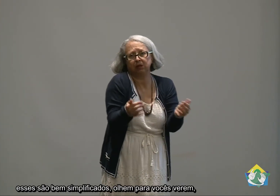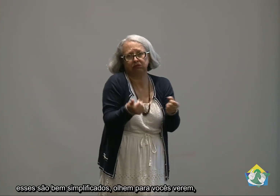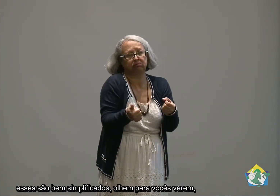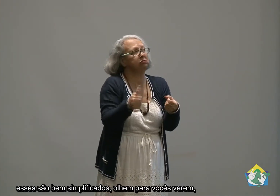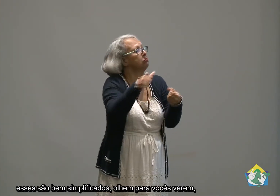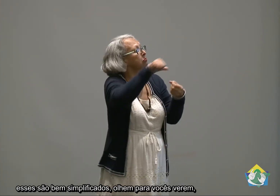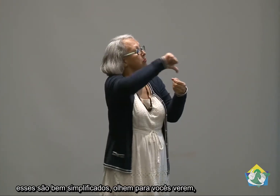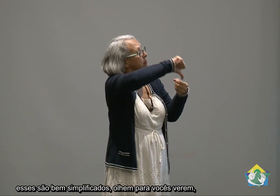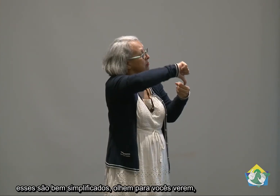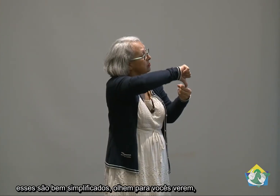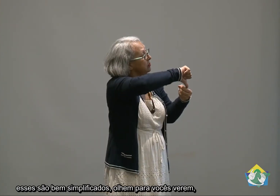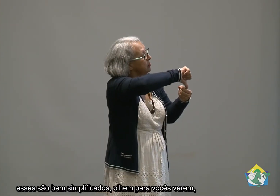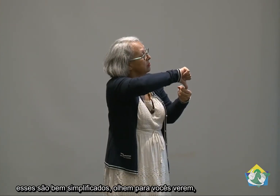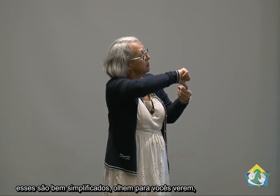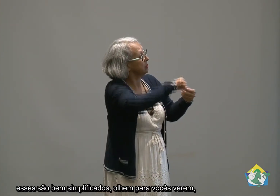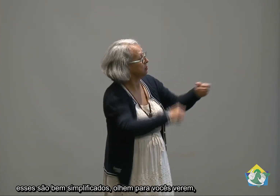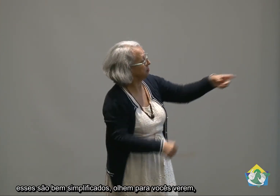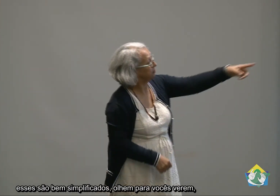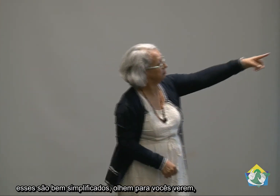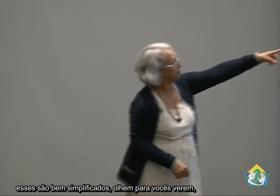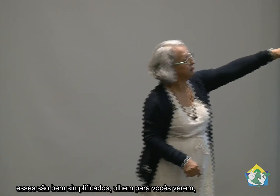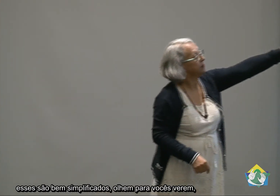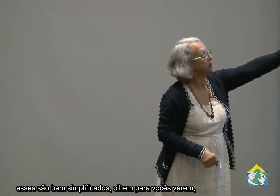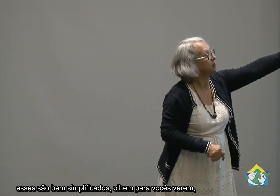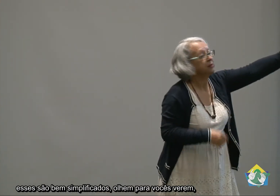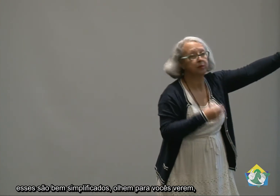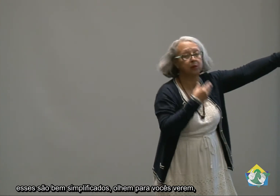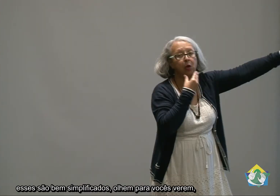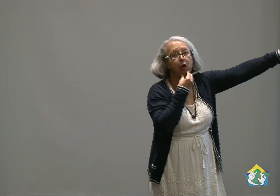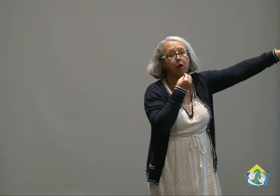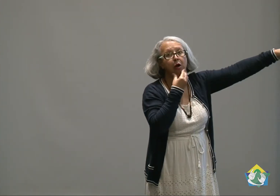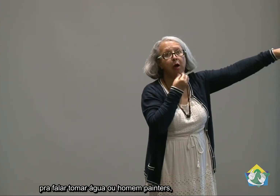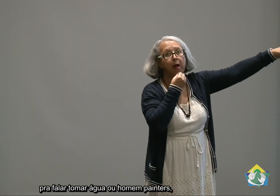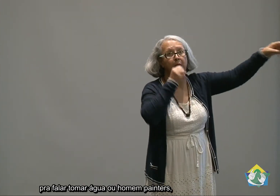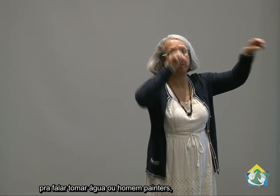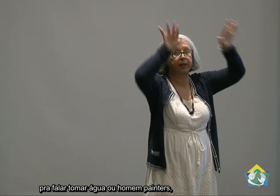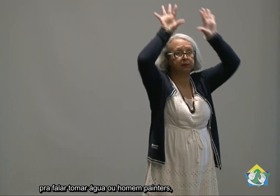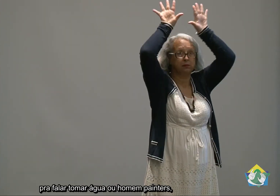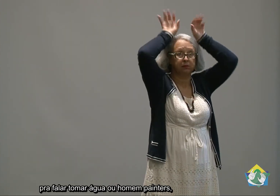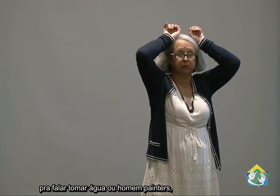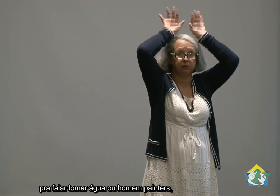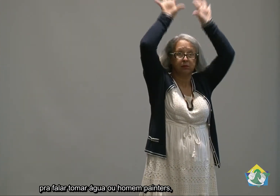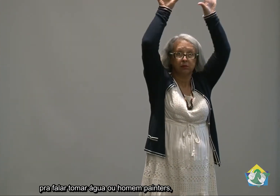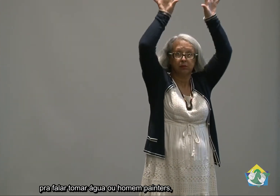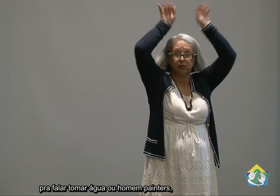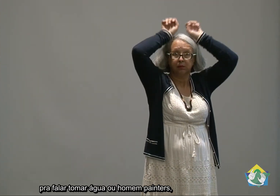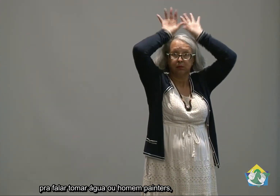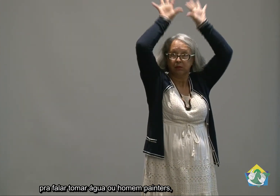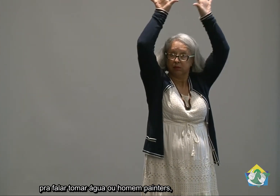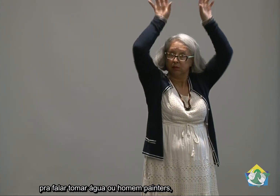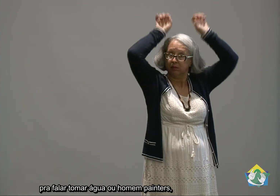Esses são, olha para você ver como é simplificado, né? Para falar tomar água ou homem